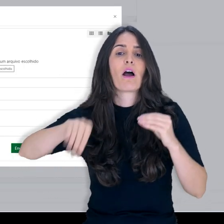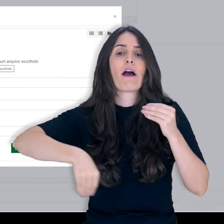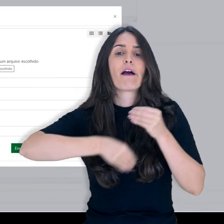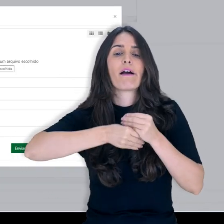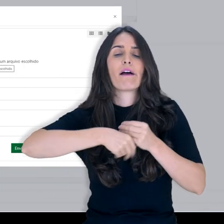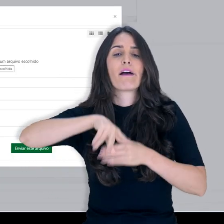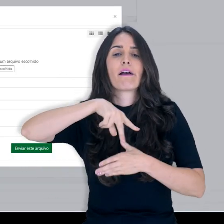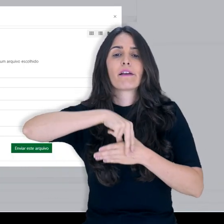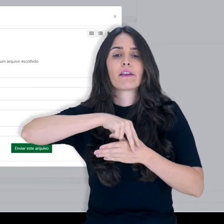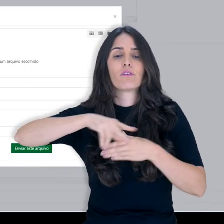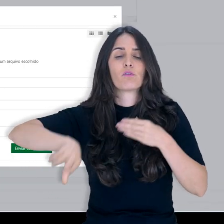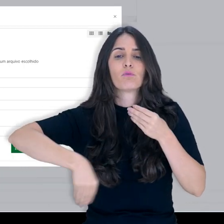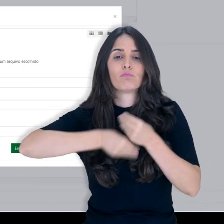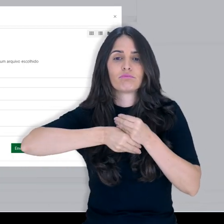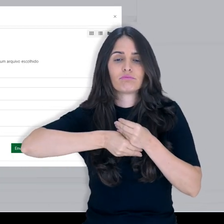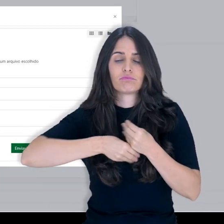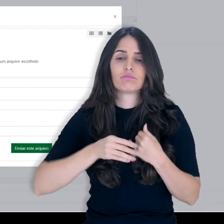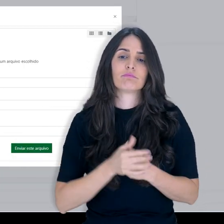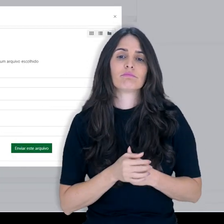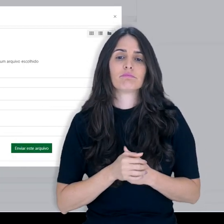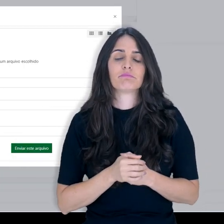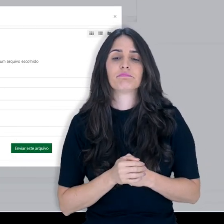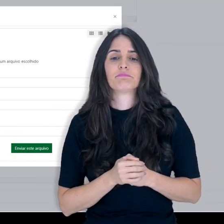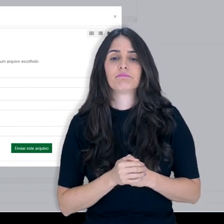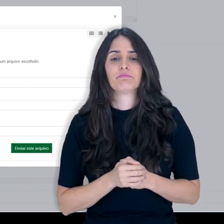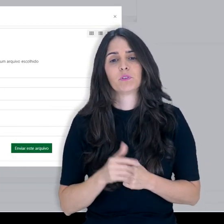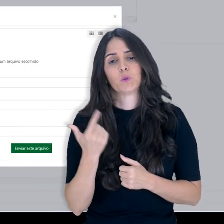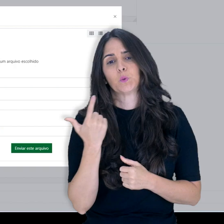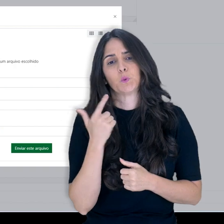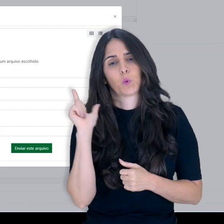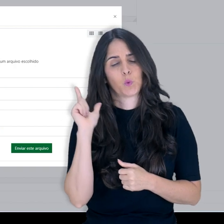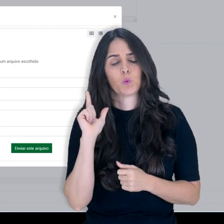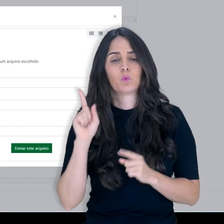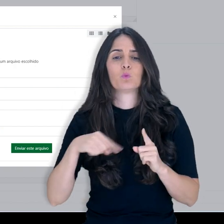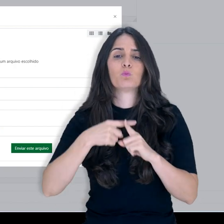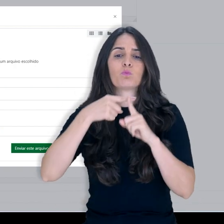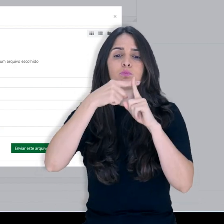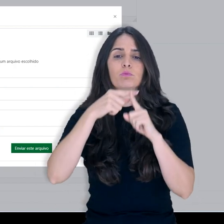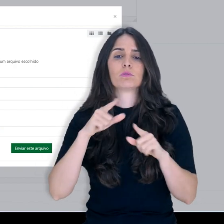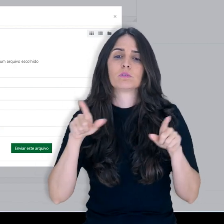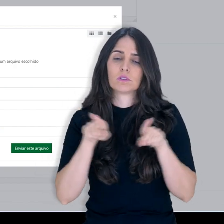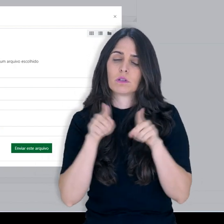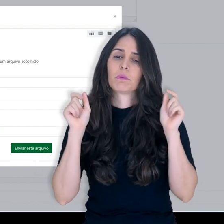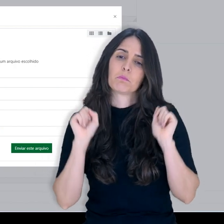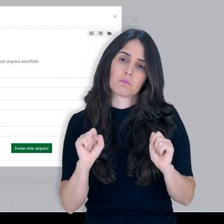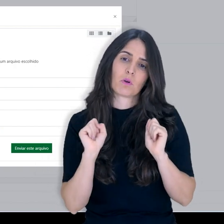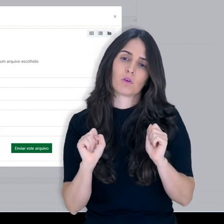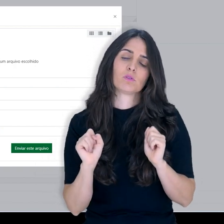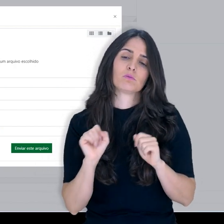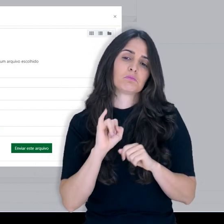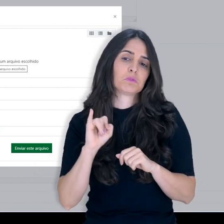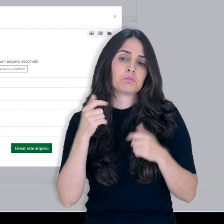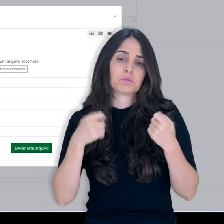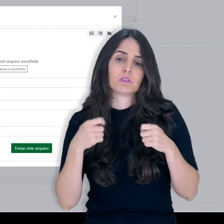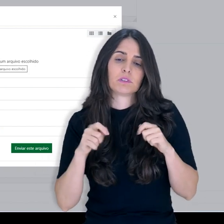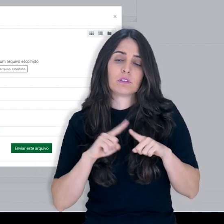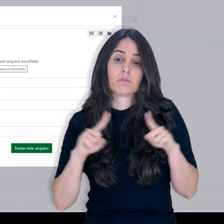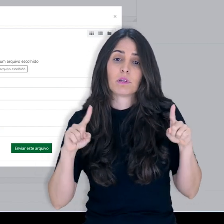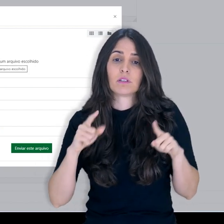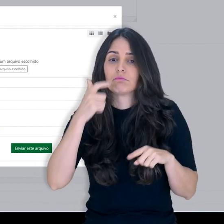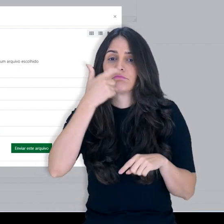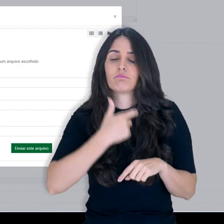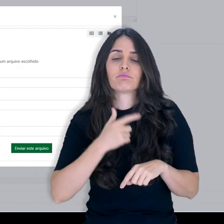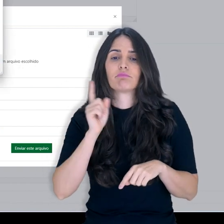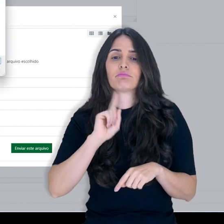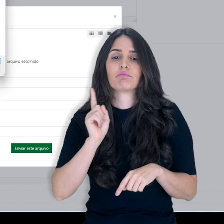eu vou escolher aqui poderia Navegar aqui também outros arquivos que eu já tenha inserido se fosse o caso mas